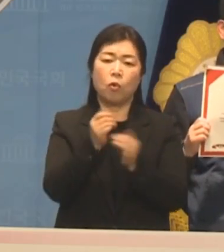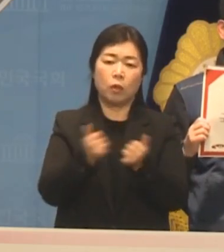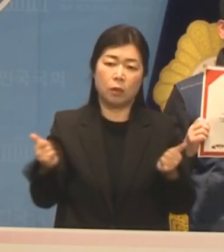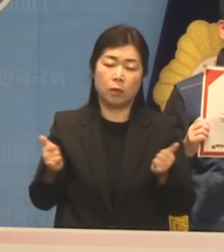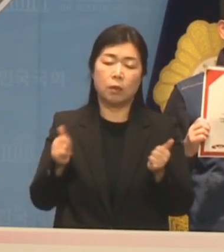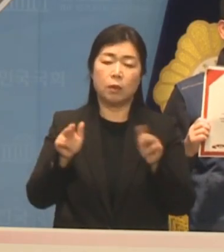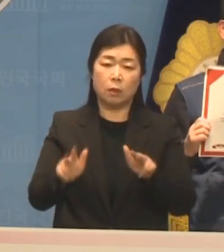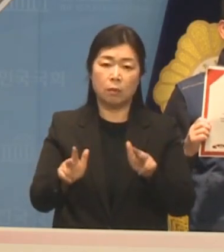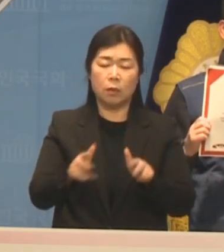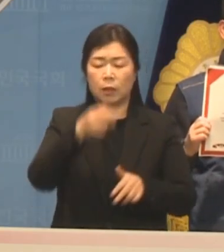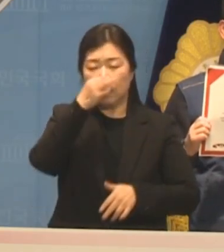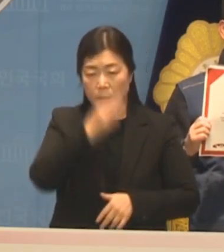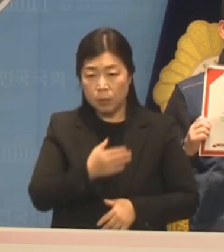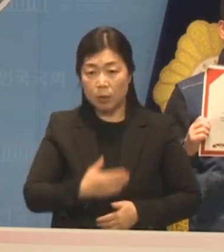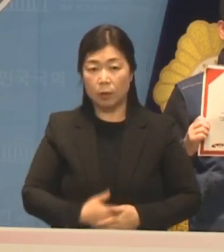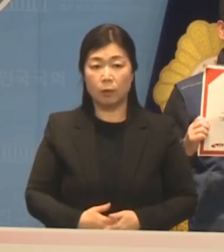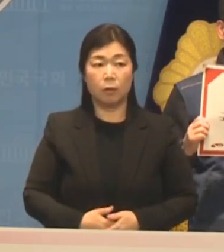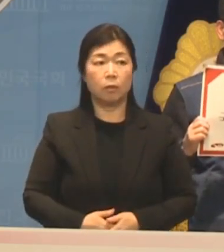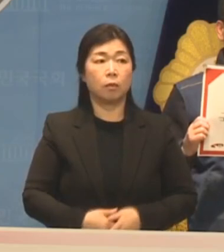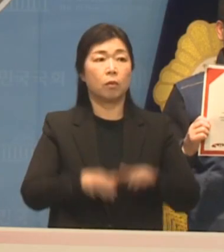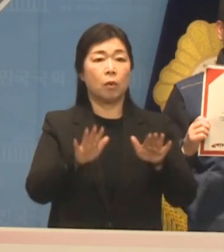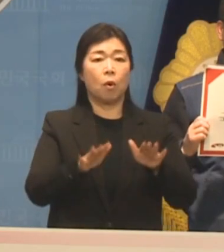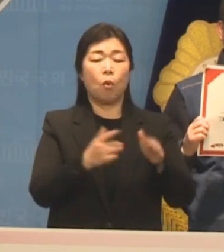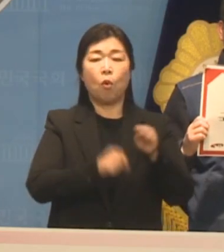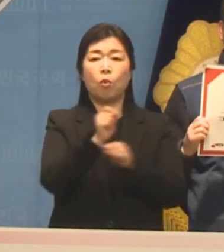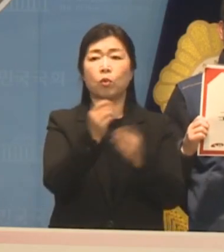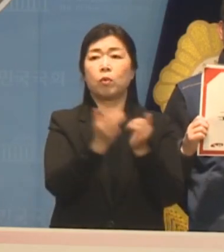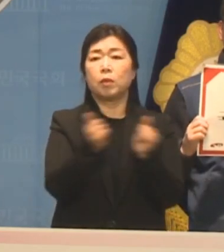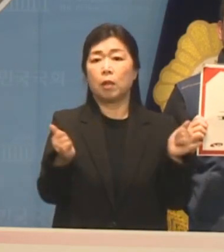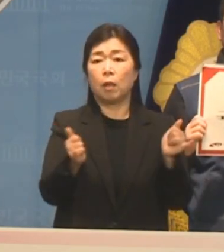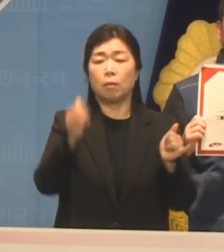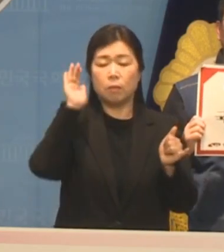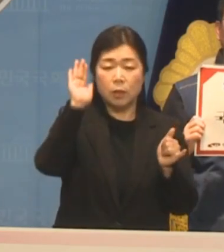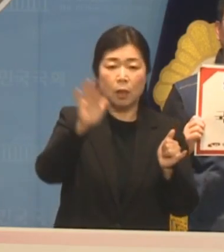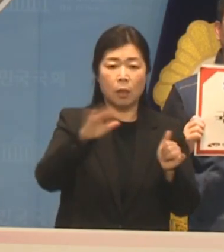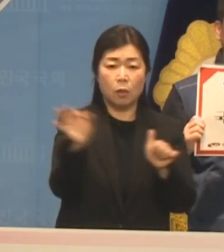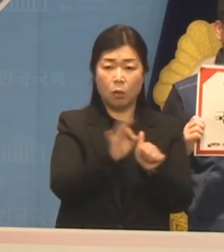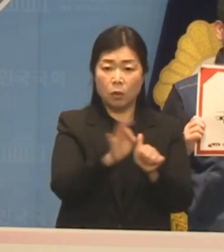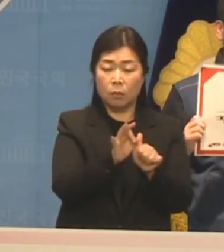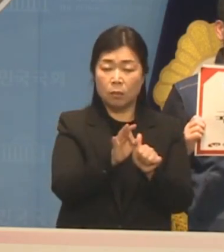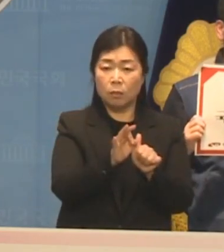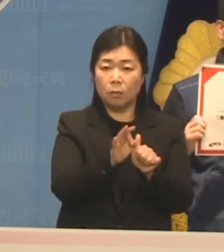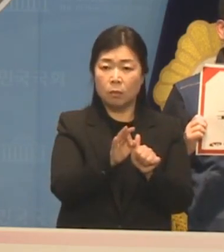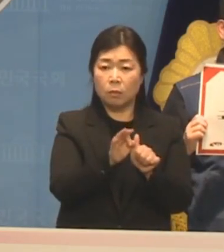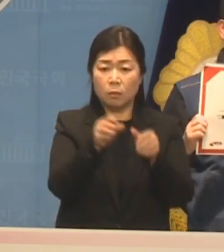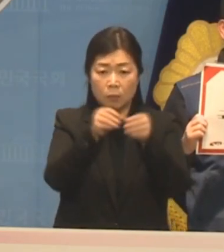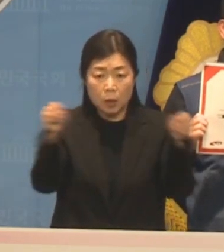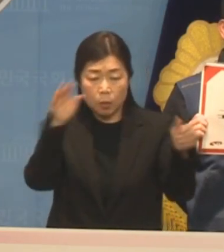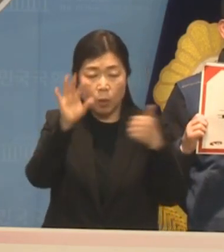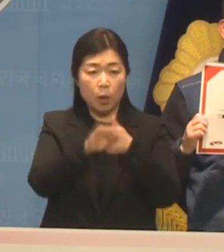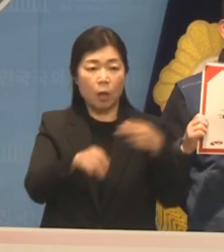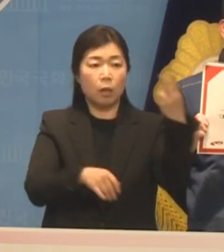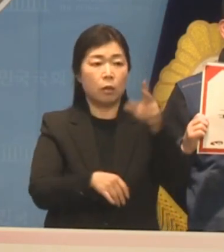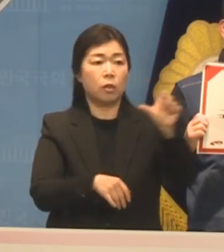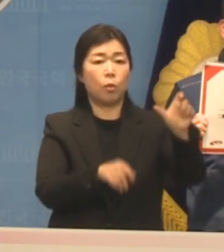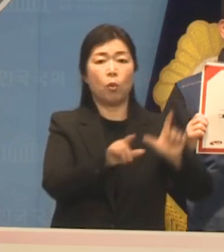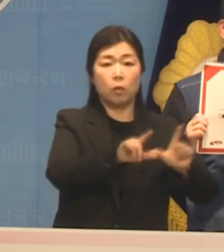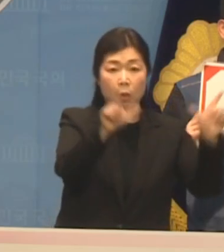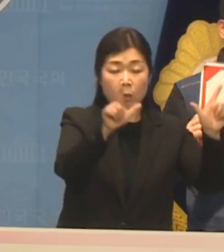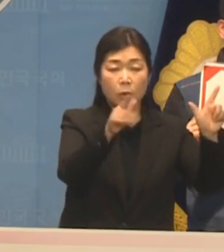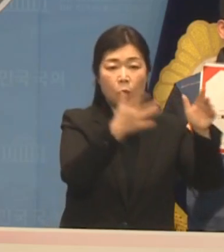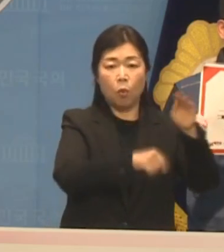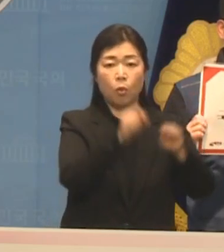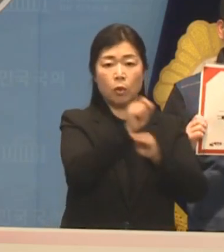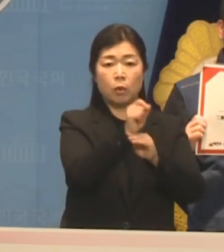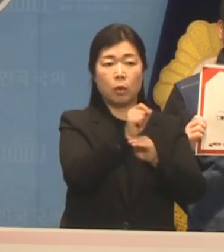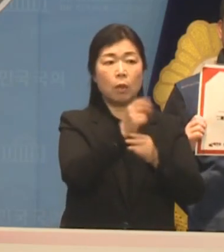오늘이 그렇습니다. 하지만 공무원 노동자의 미래인 연금 또한 어떠합니까? 2015년 공무원 연금법